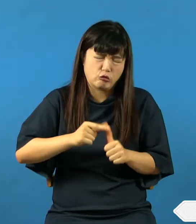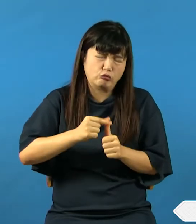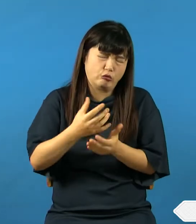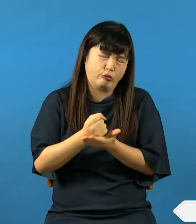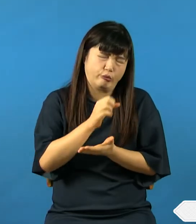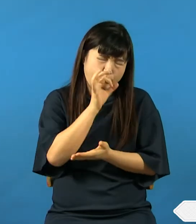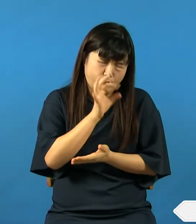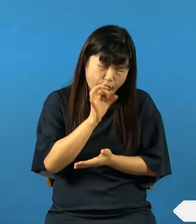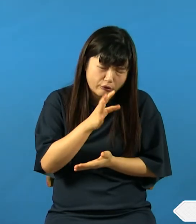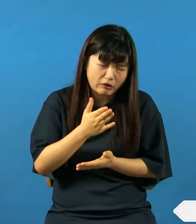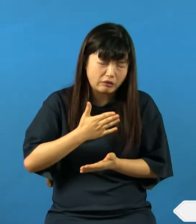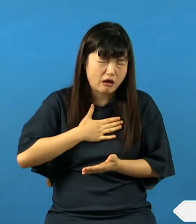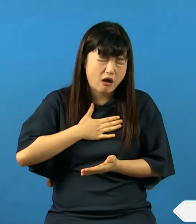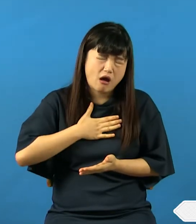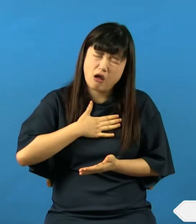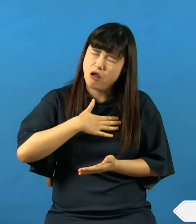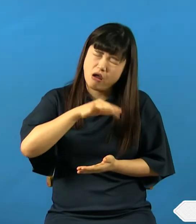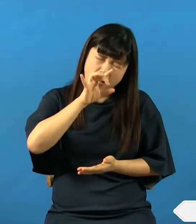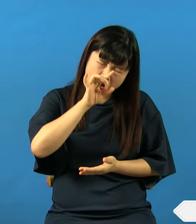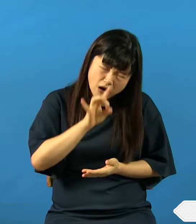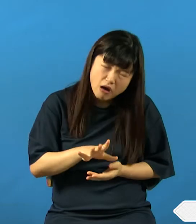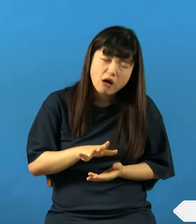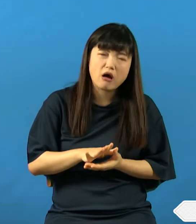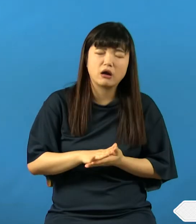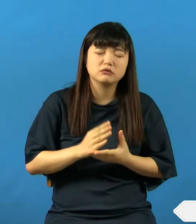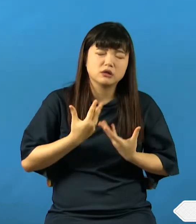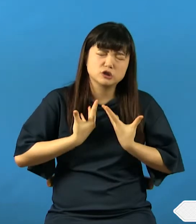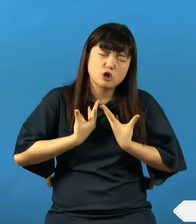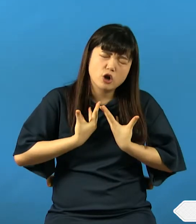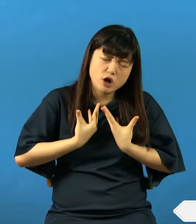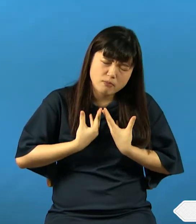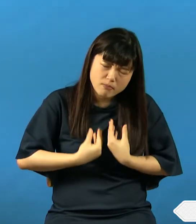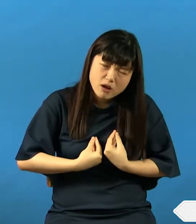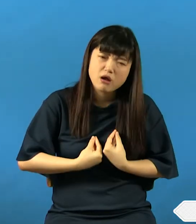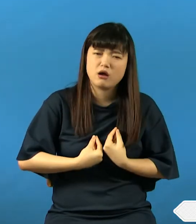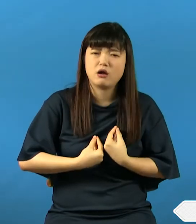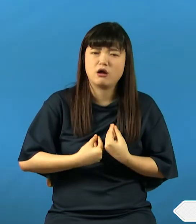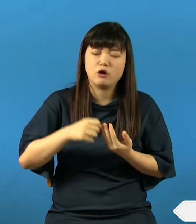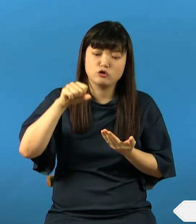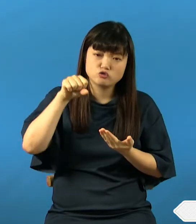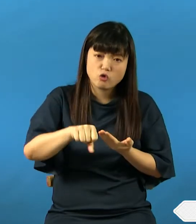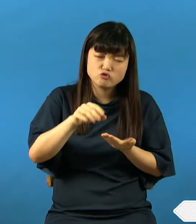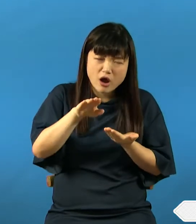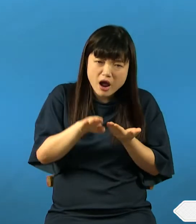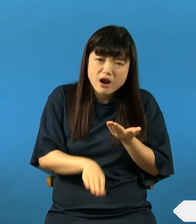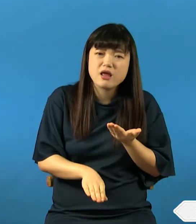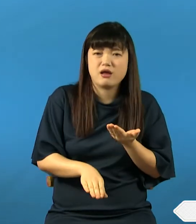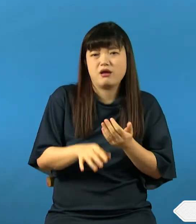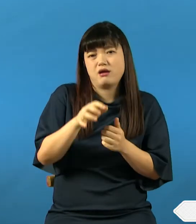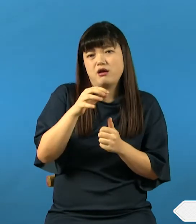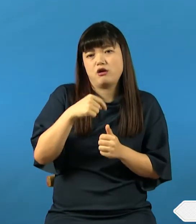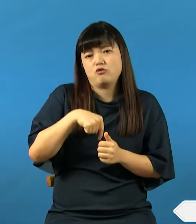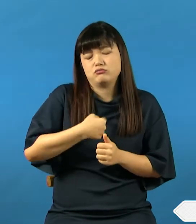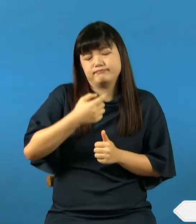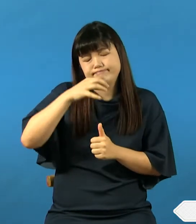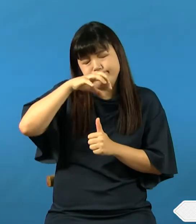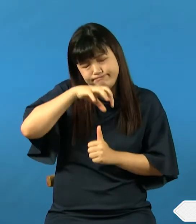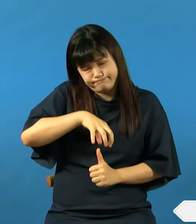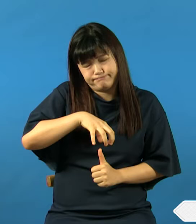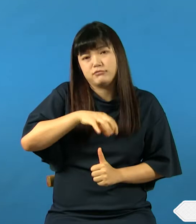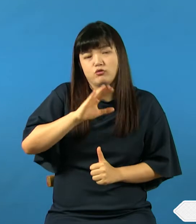절대로 구원받을 수 없다, 도무지 안 된다 하는 절망과 저주 아래 우리를 가두는